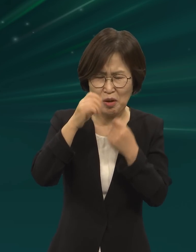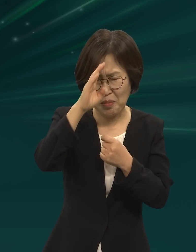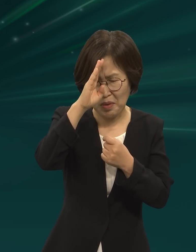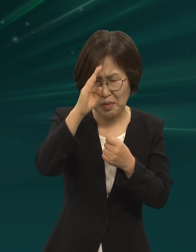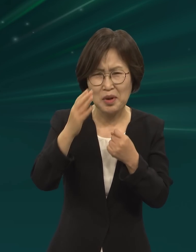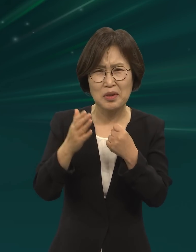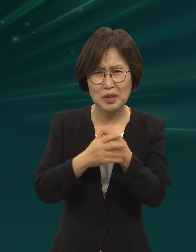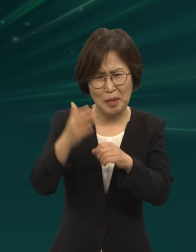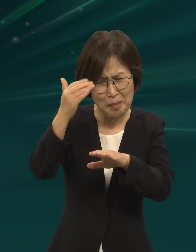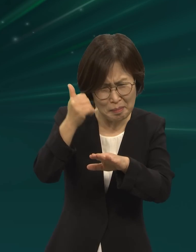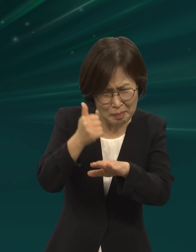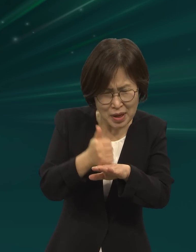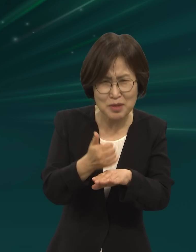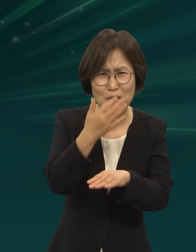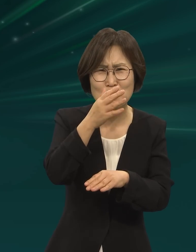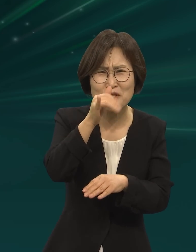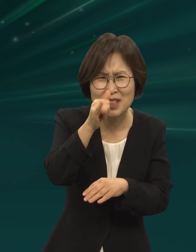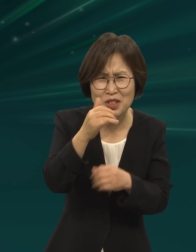된지 모르잖아요.